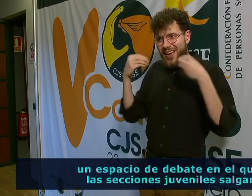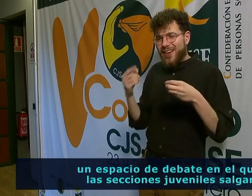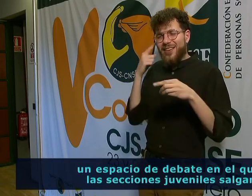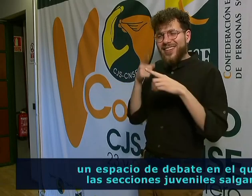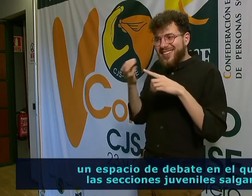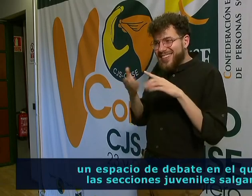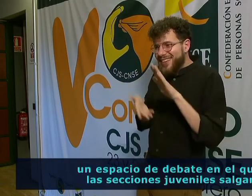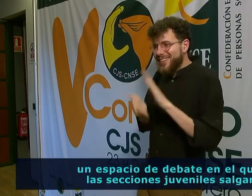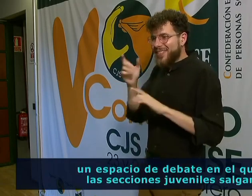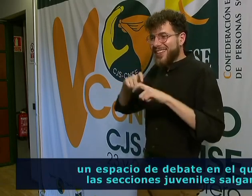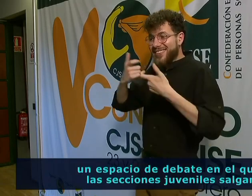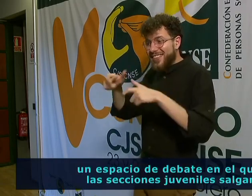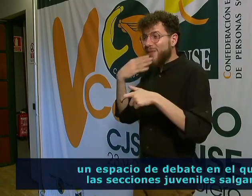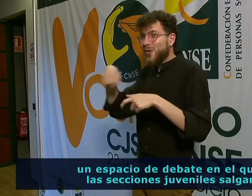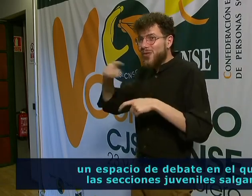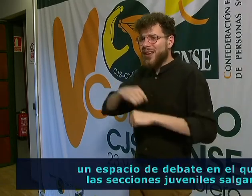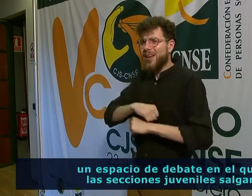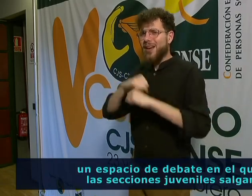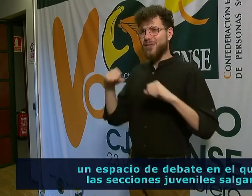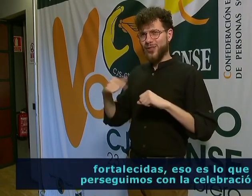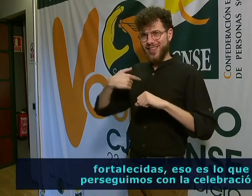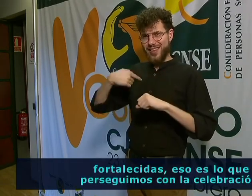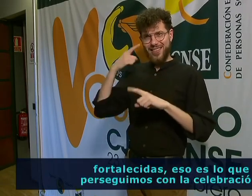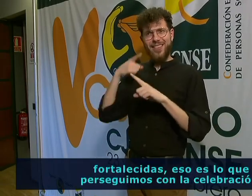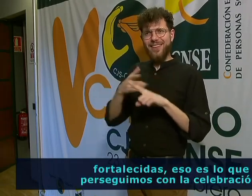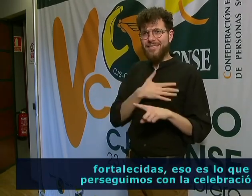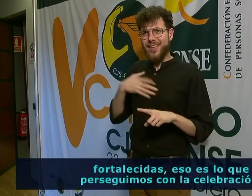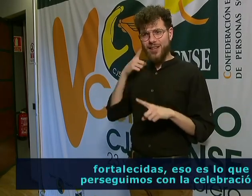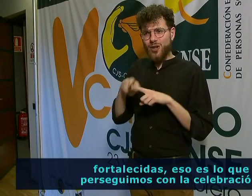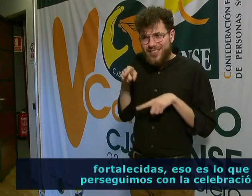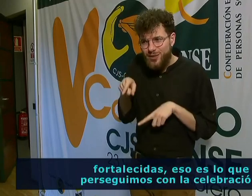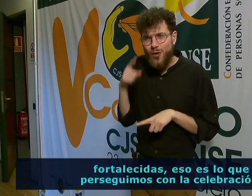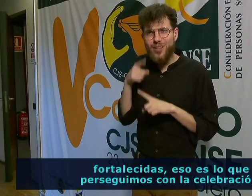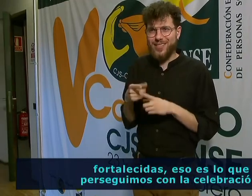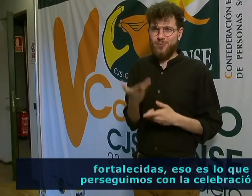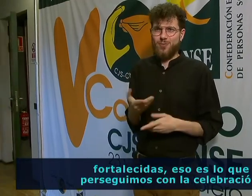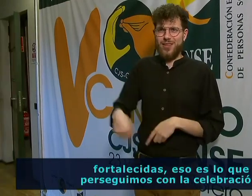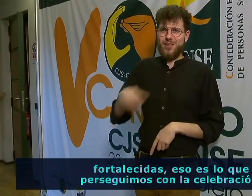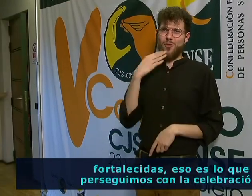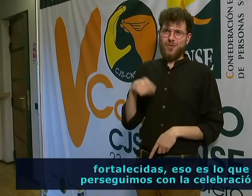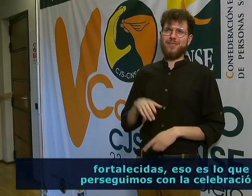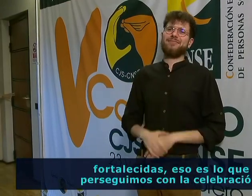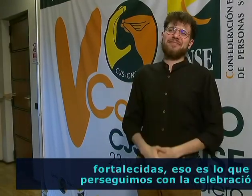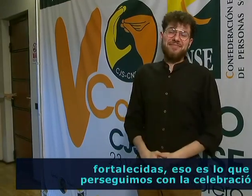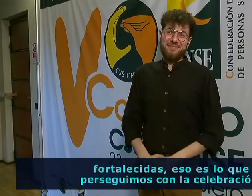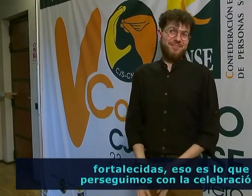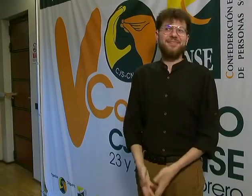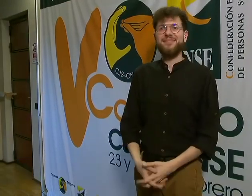debate en el que las secciones juveniles salgan fortalecidas. Eso es lo que perseguimos con la celebración.